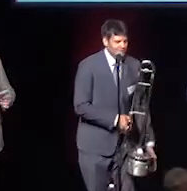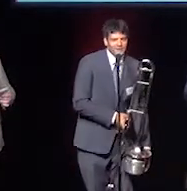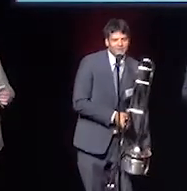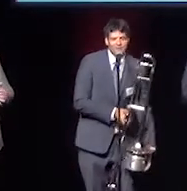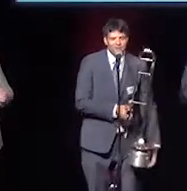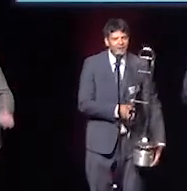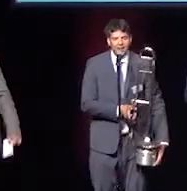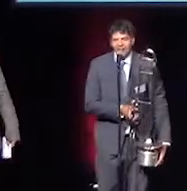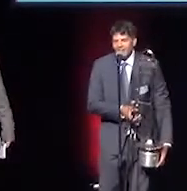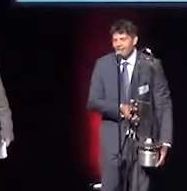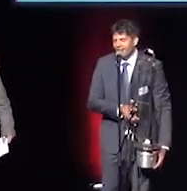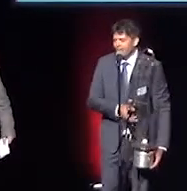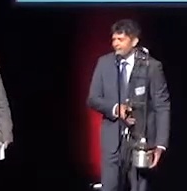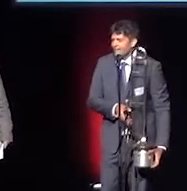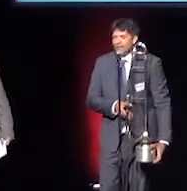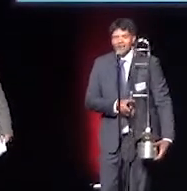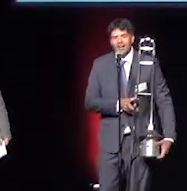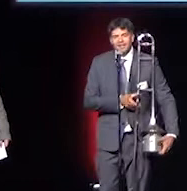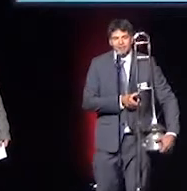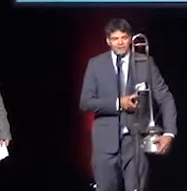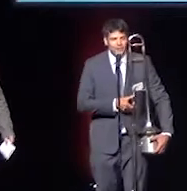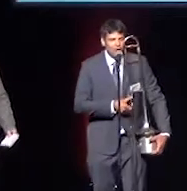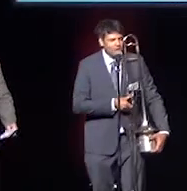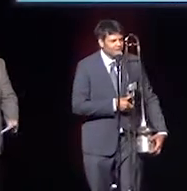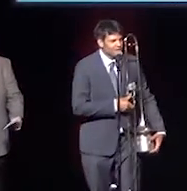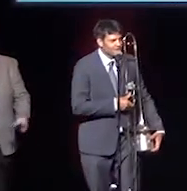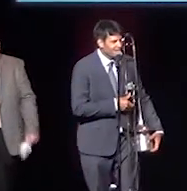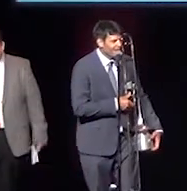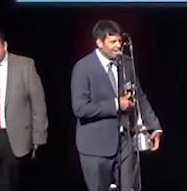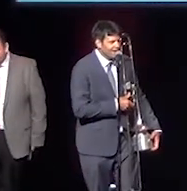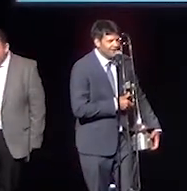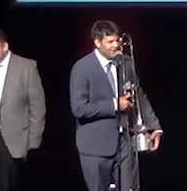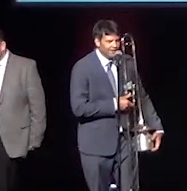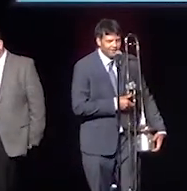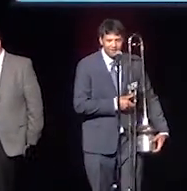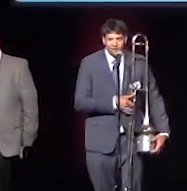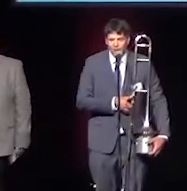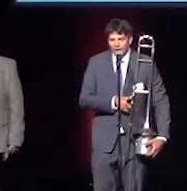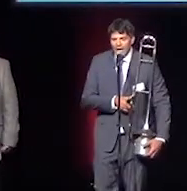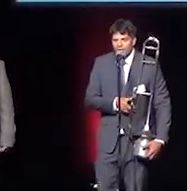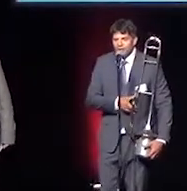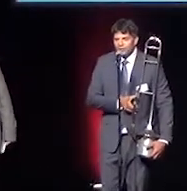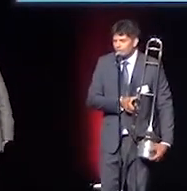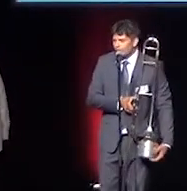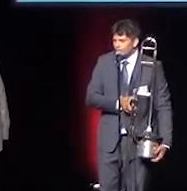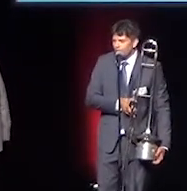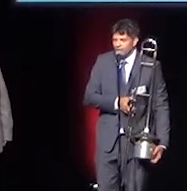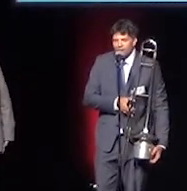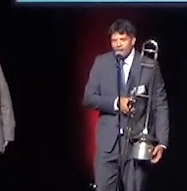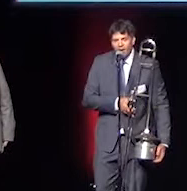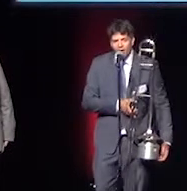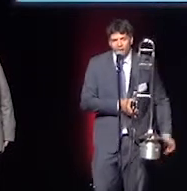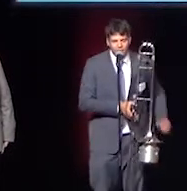oder Schornsteinfeger, im Streit mit dem Kostenträger, hilft dir